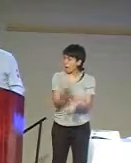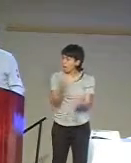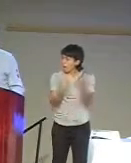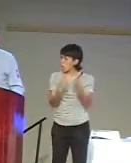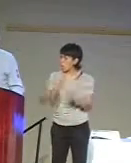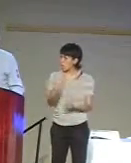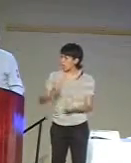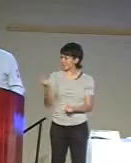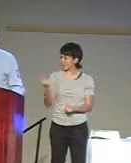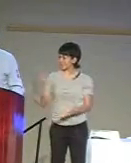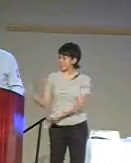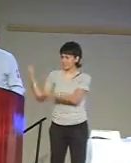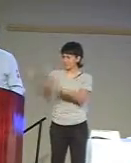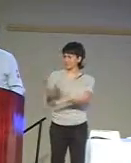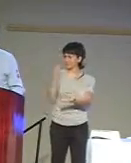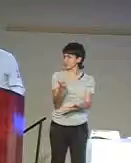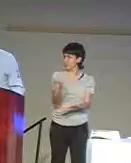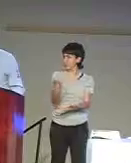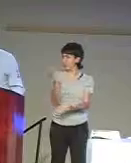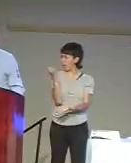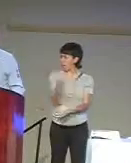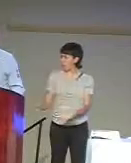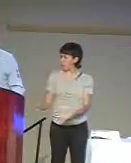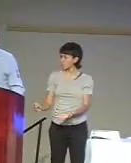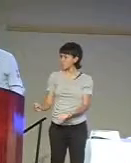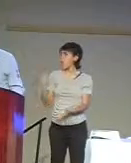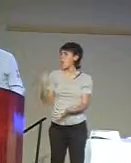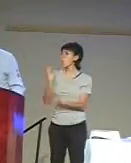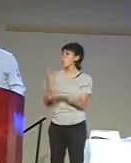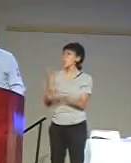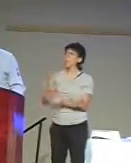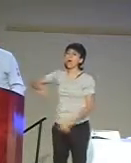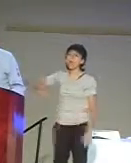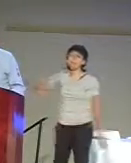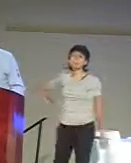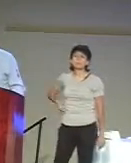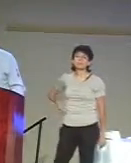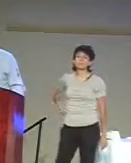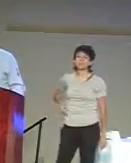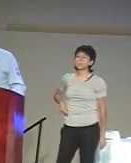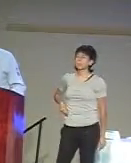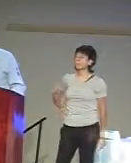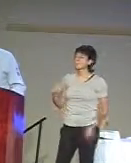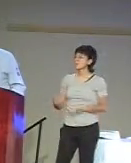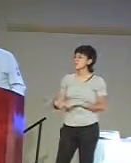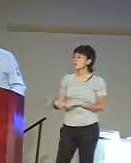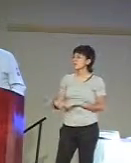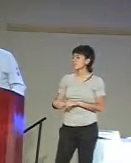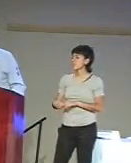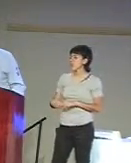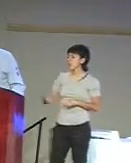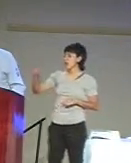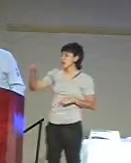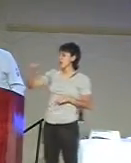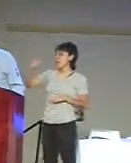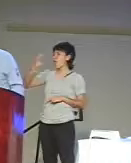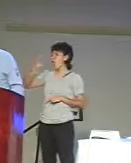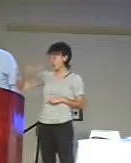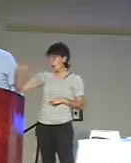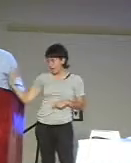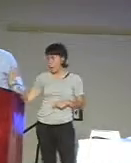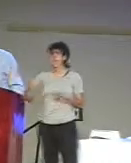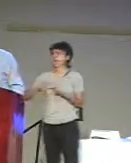no le podemos seguir echando de toda la culpa a Obama o